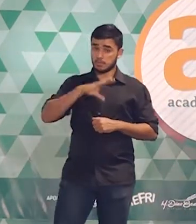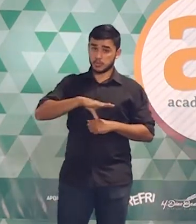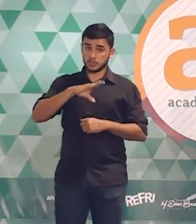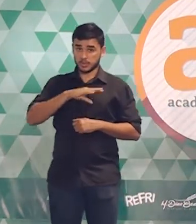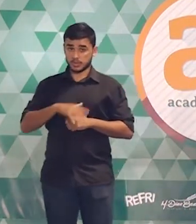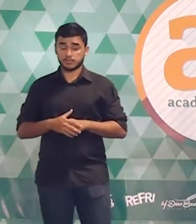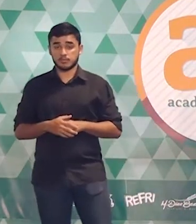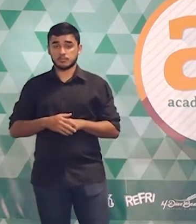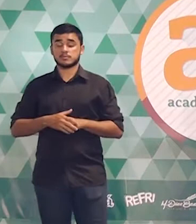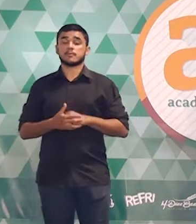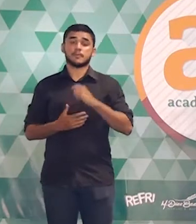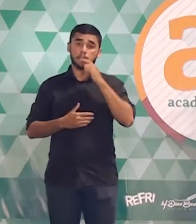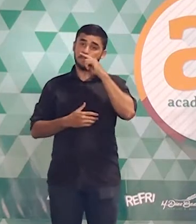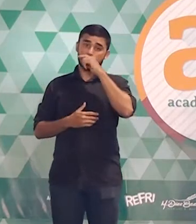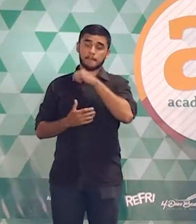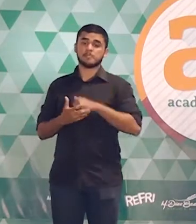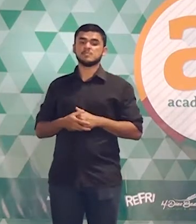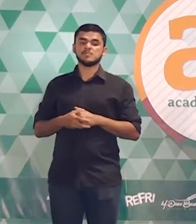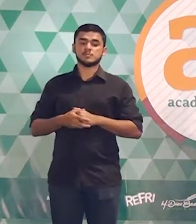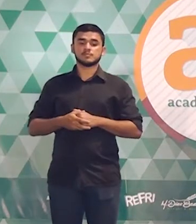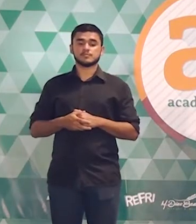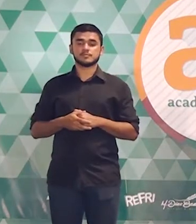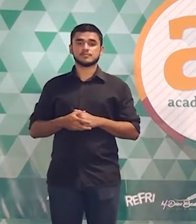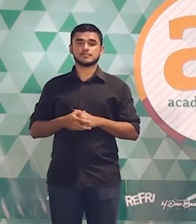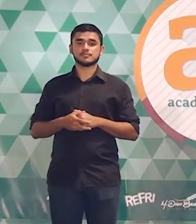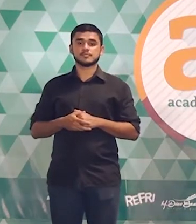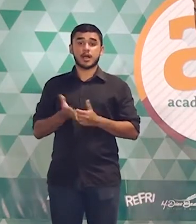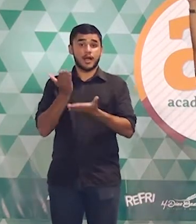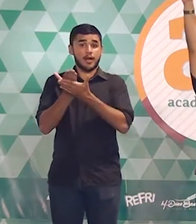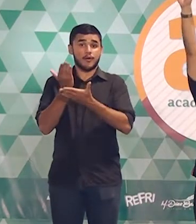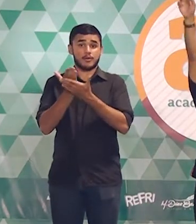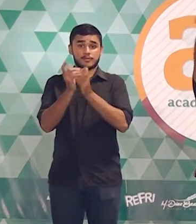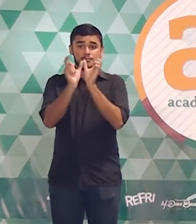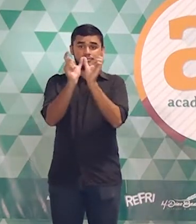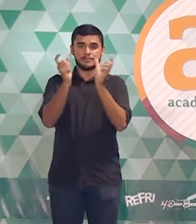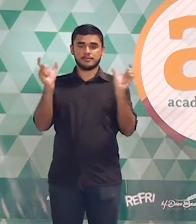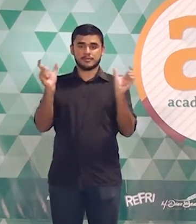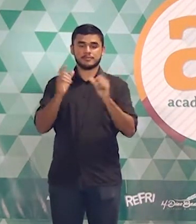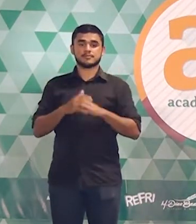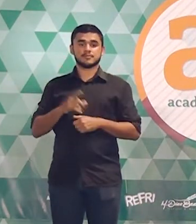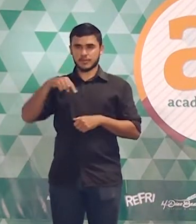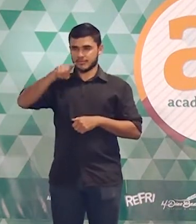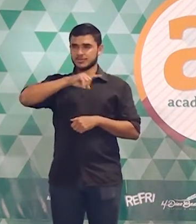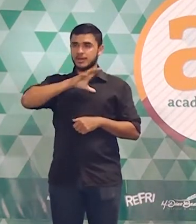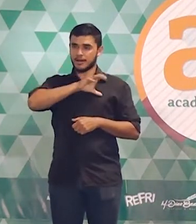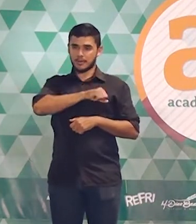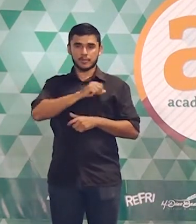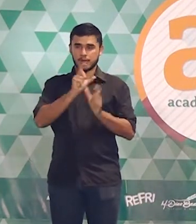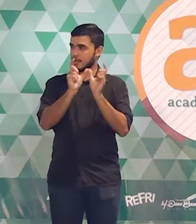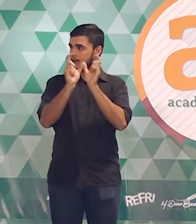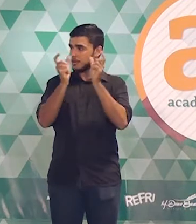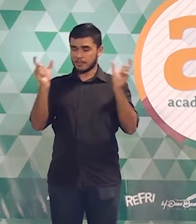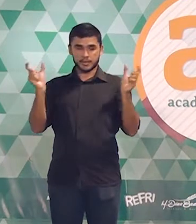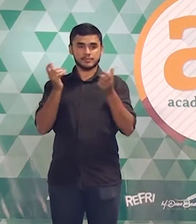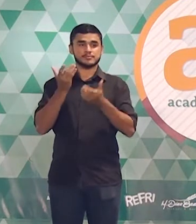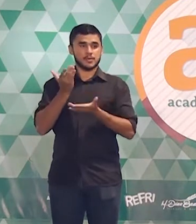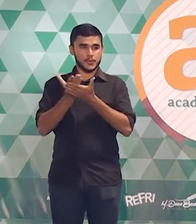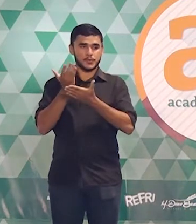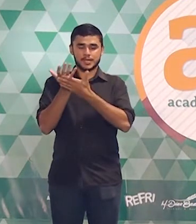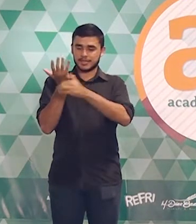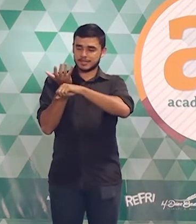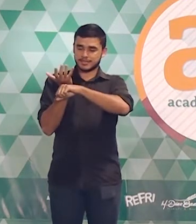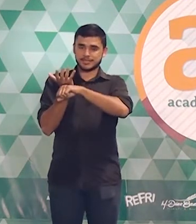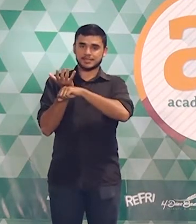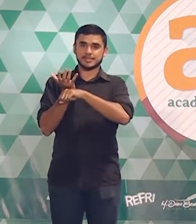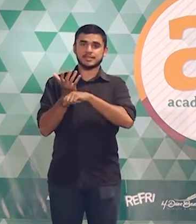portuguesa. Nossa língua portuguesa. Aula de gramática. Você que ama a aula de gramática como quem